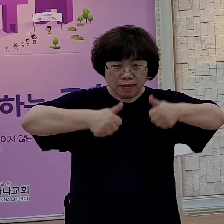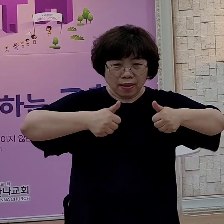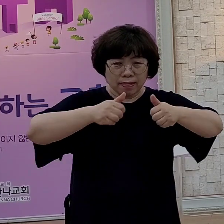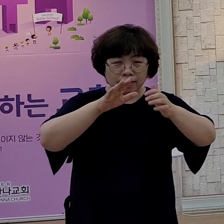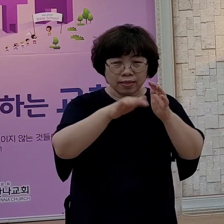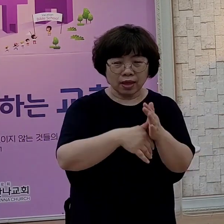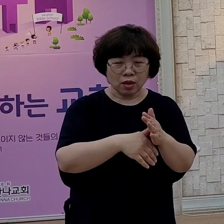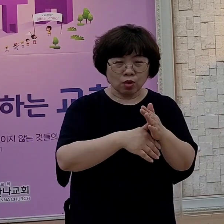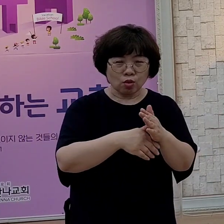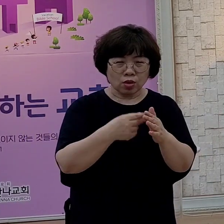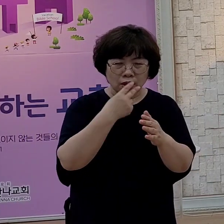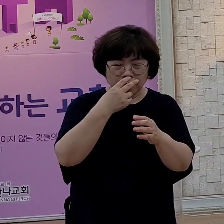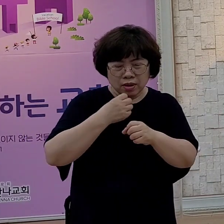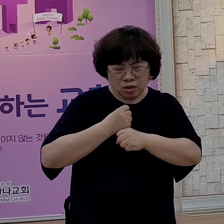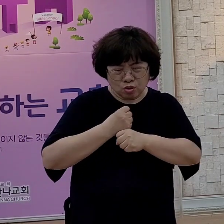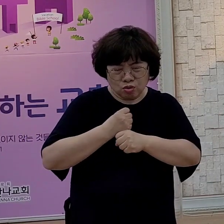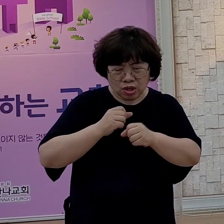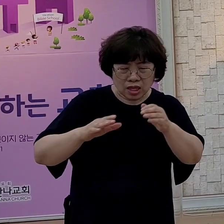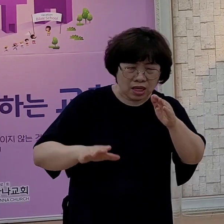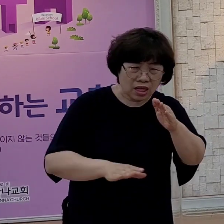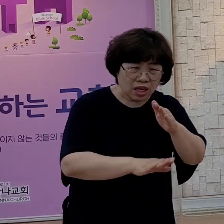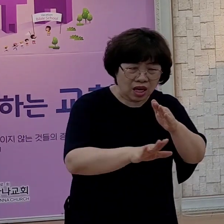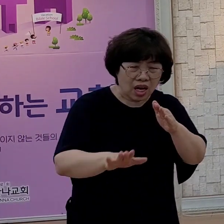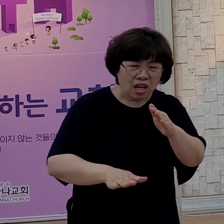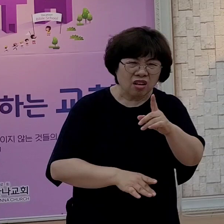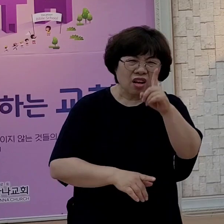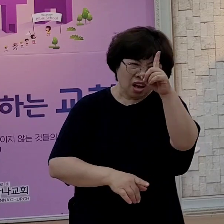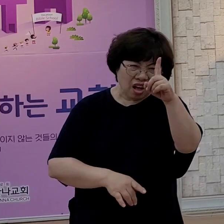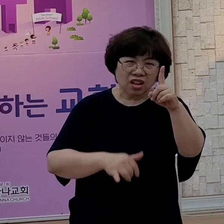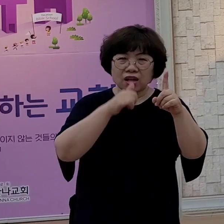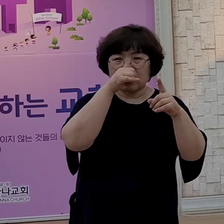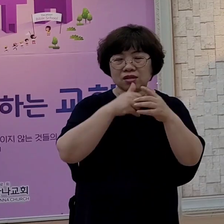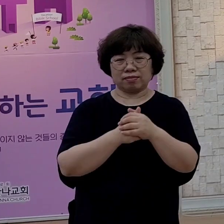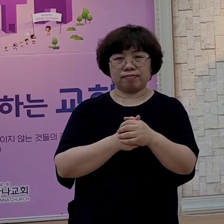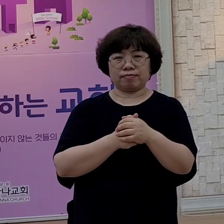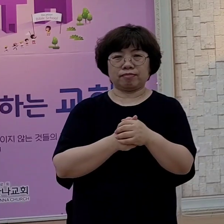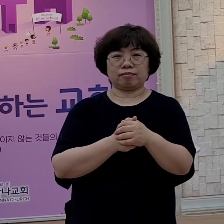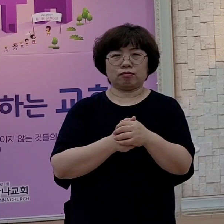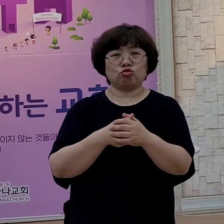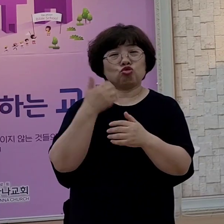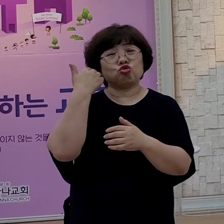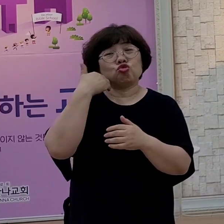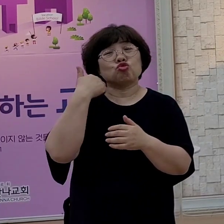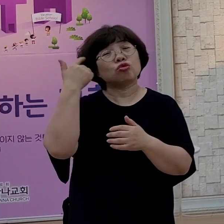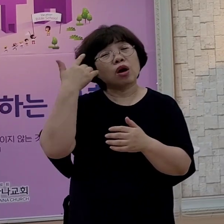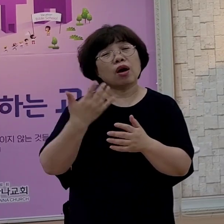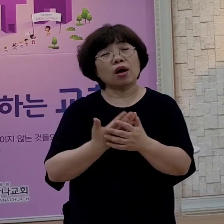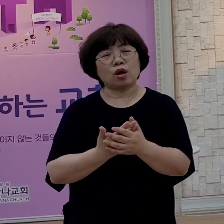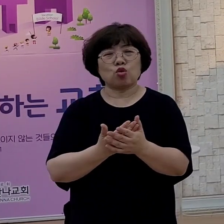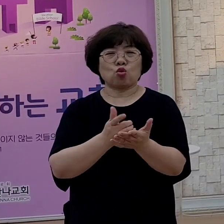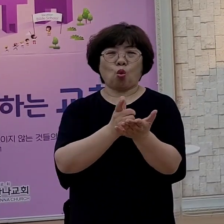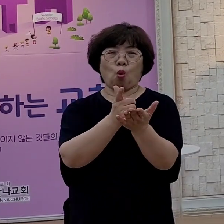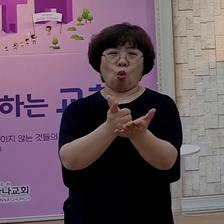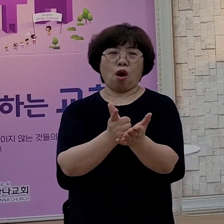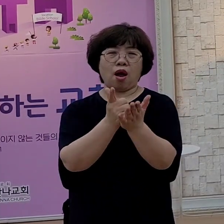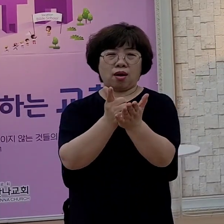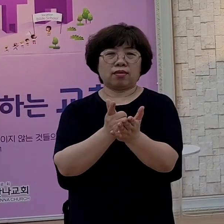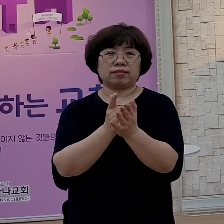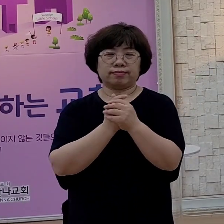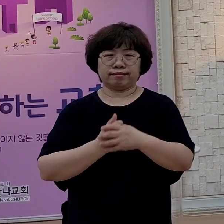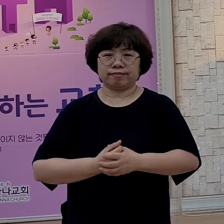싶은 가정이 그 한 사람 때문에 살려두고 싶은 가정이 한 가정이 있었습니다. 누구입니까?